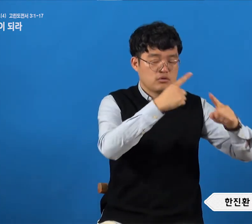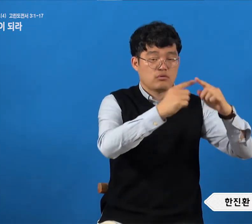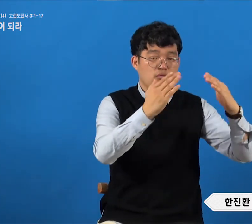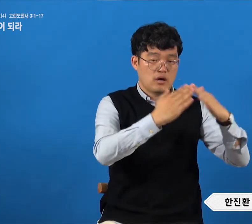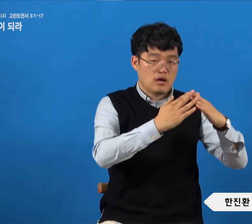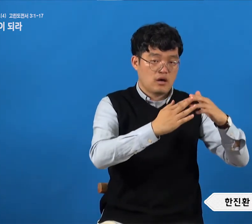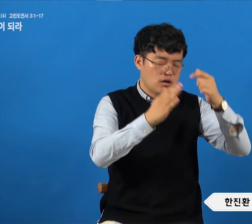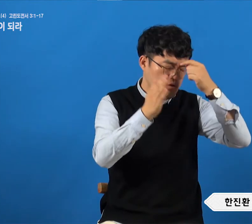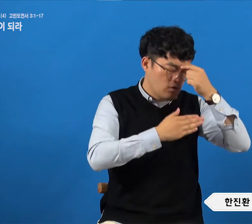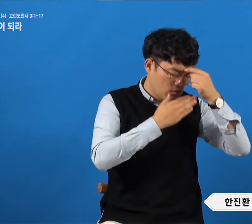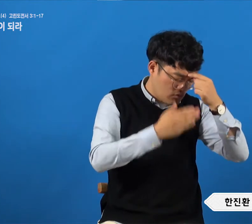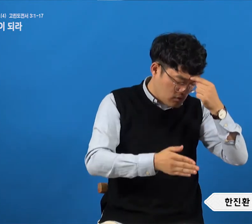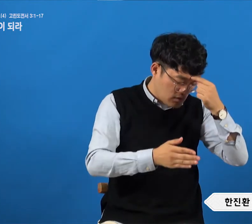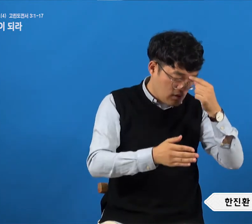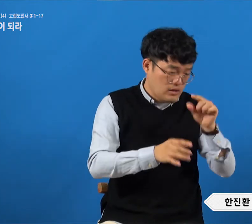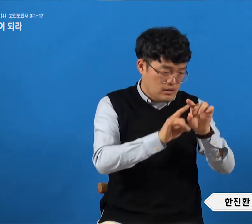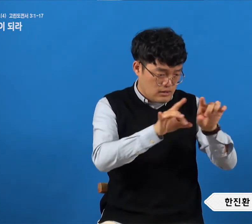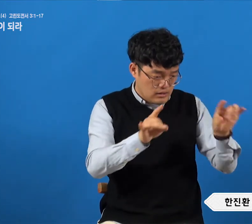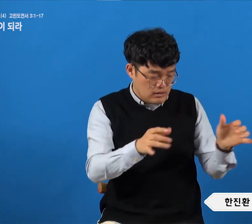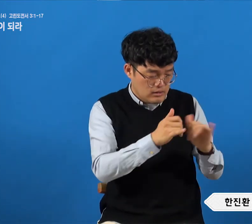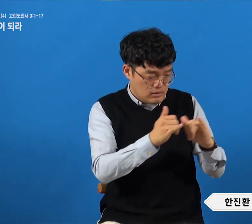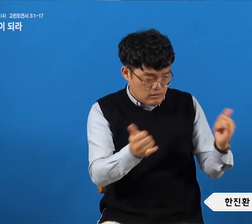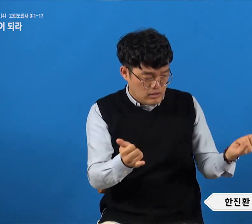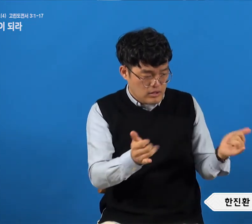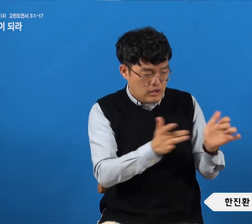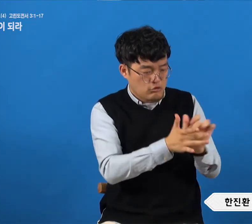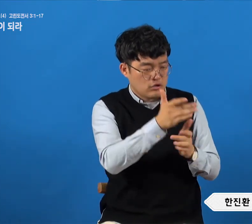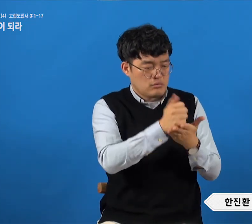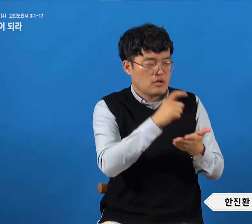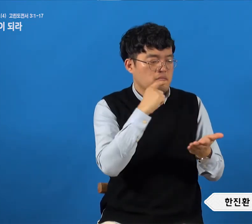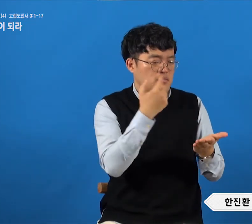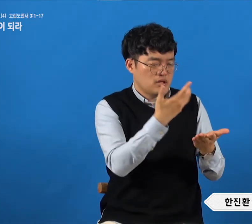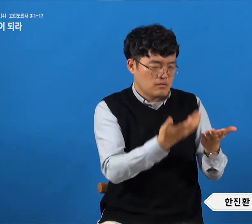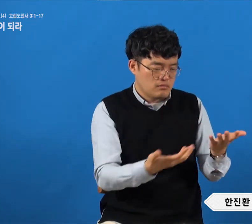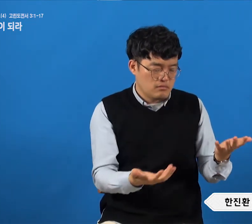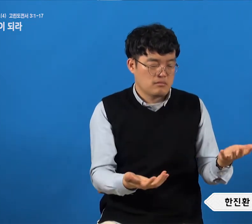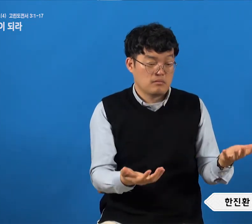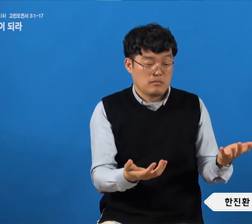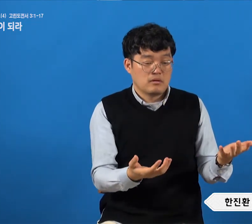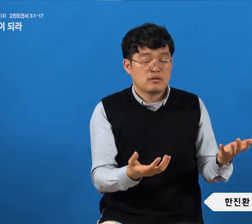교회, 성도들의 혈관 속에 예수님이 흐르고 있는 교회,